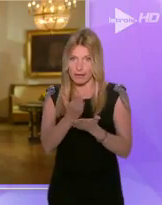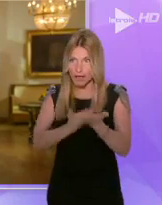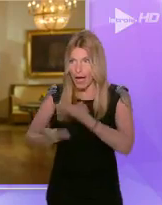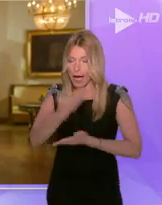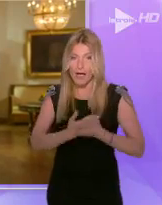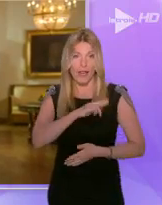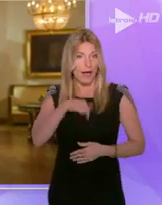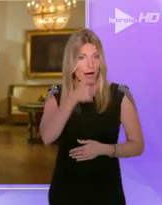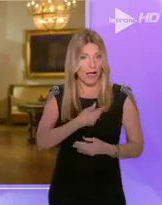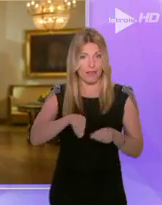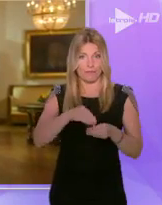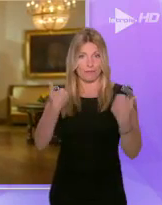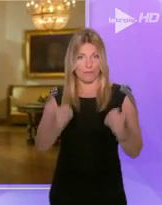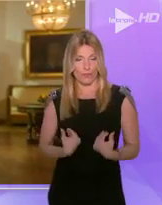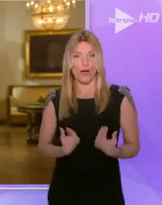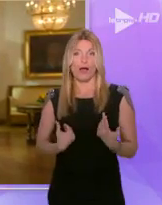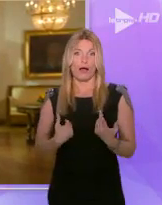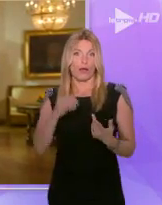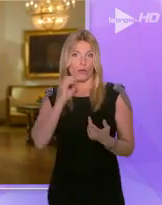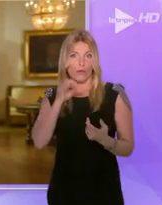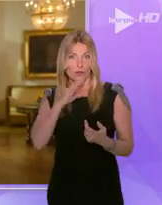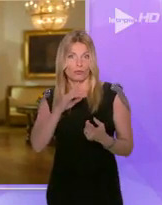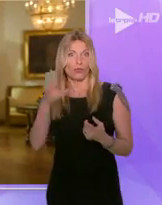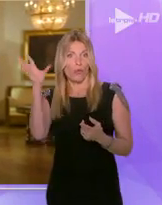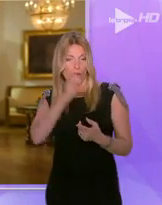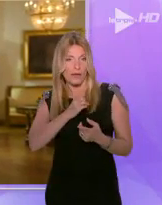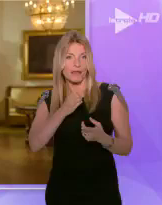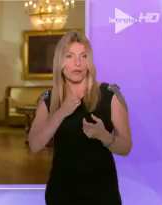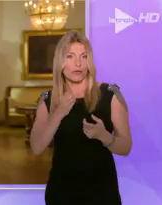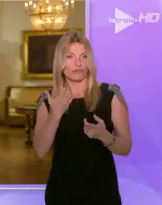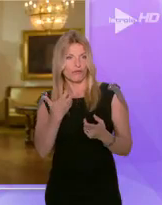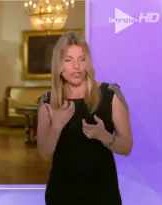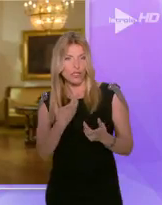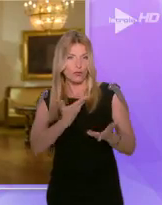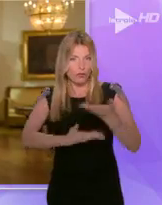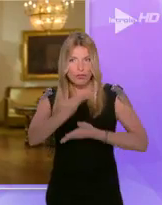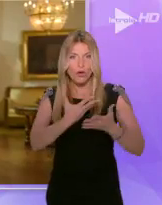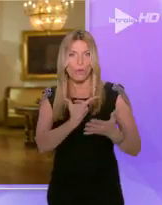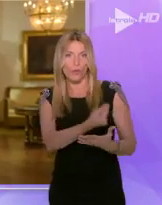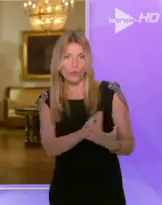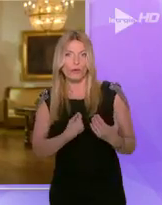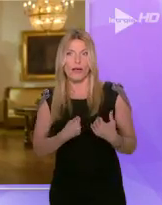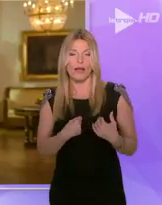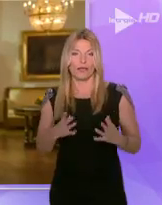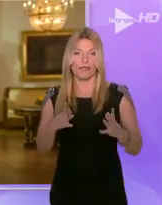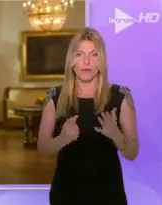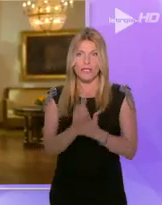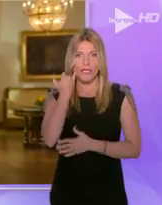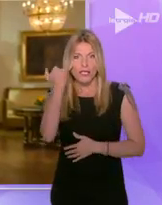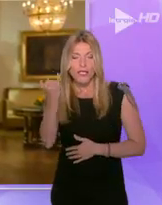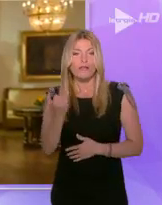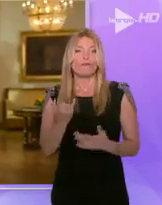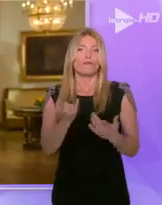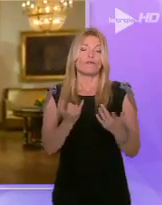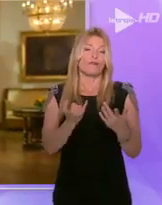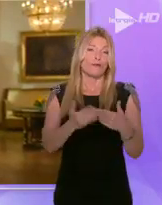que signifie l'enrichissement mutuel dans les innombrables initiatives de solidarité et d'entraide, que ce soit dans